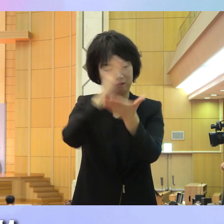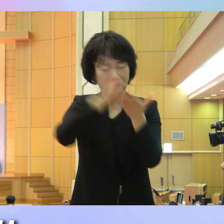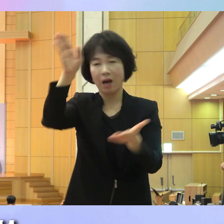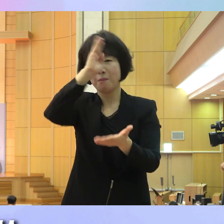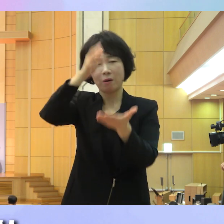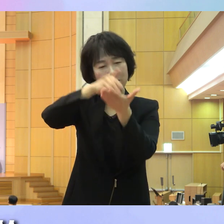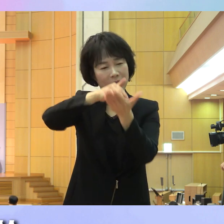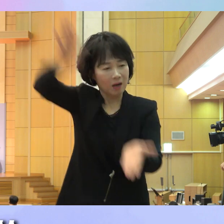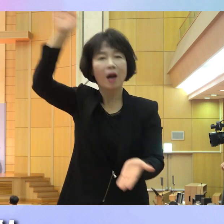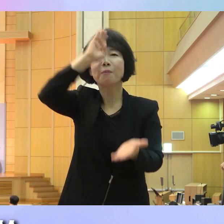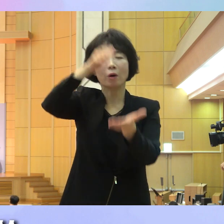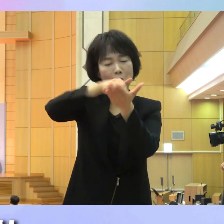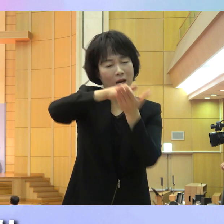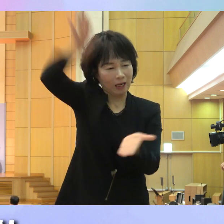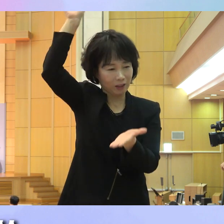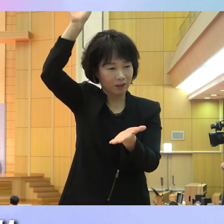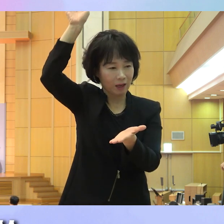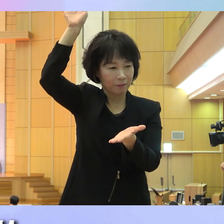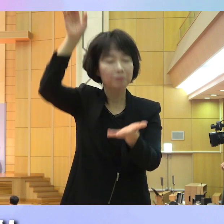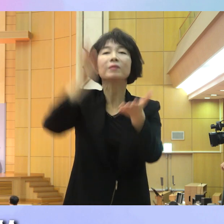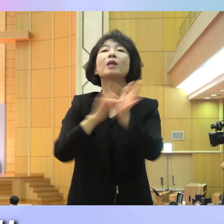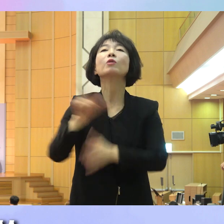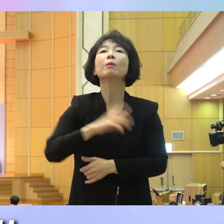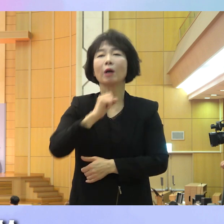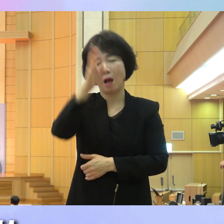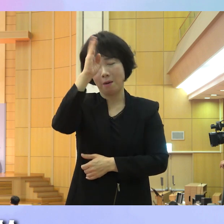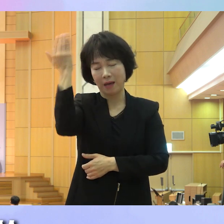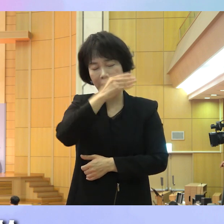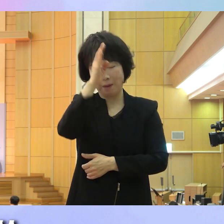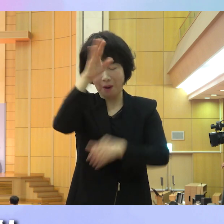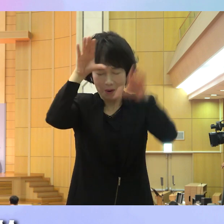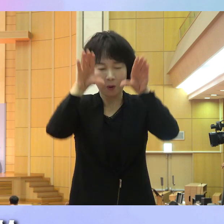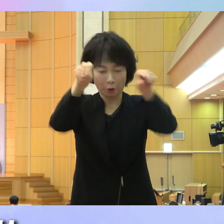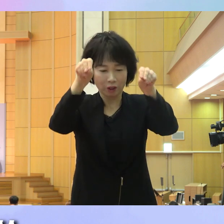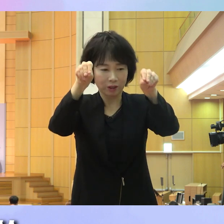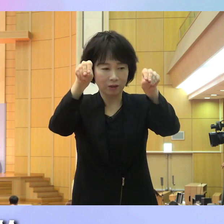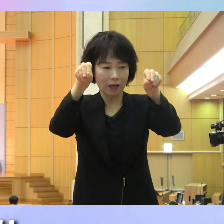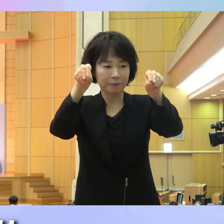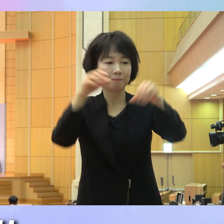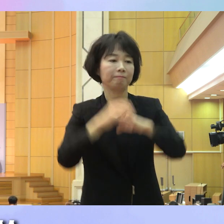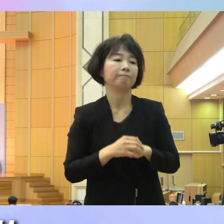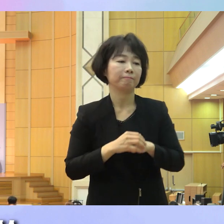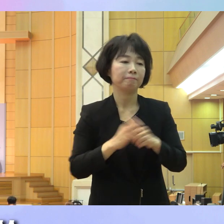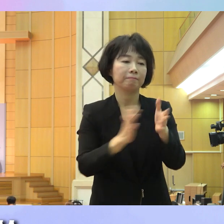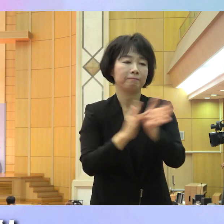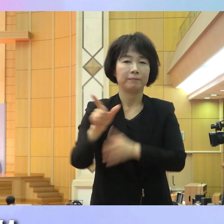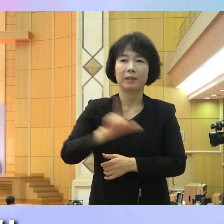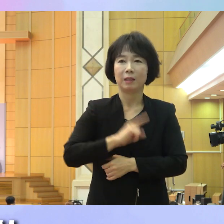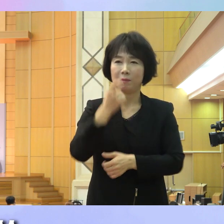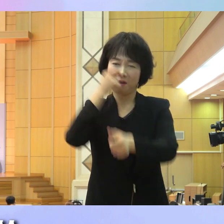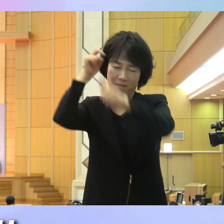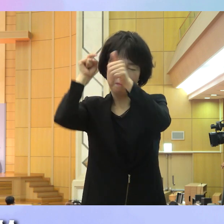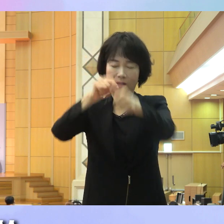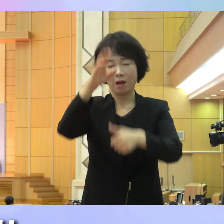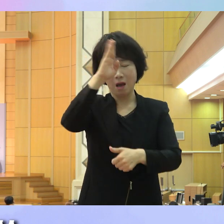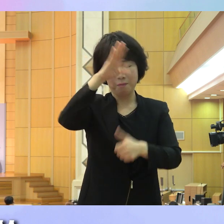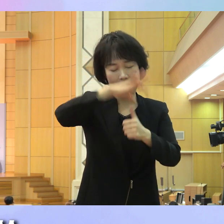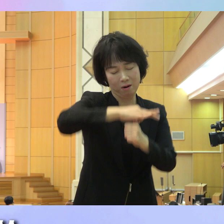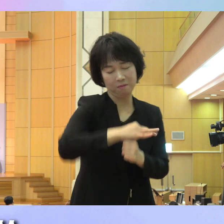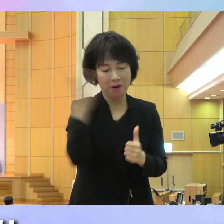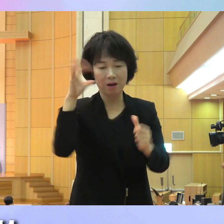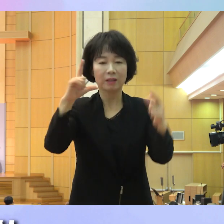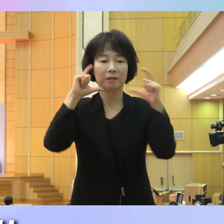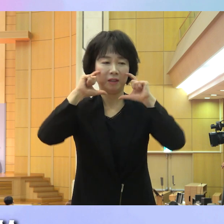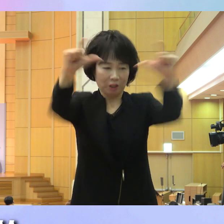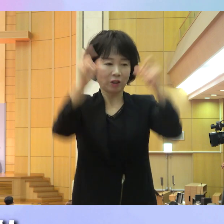떠나가라, 물러가라. 예수 이름으로 깨끗함 받을지어다. 예수 이름으로 명령하노니 병에서